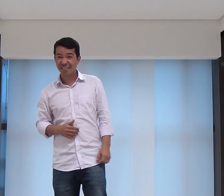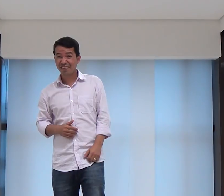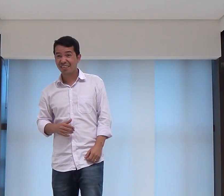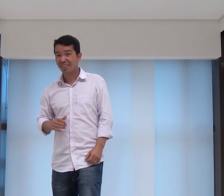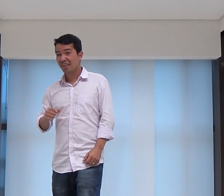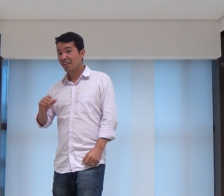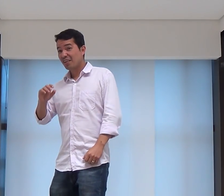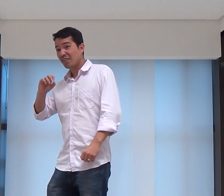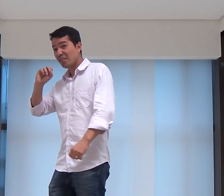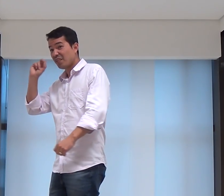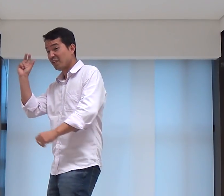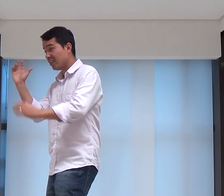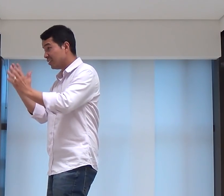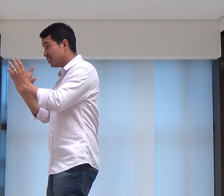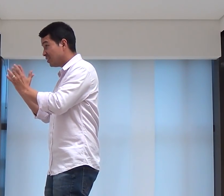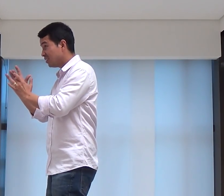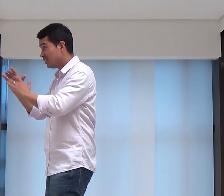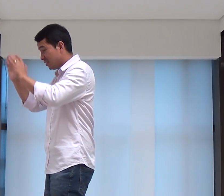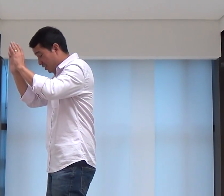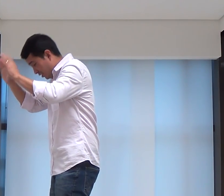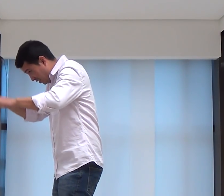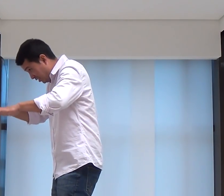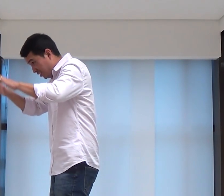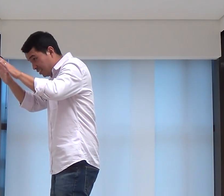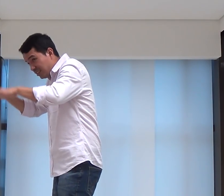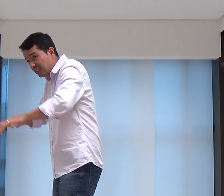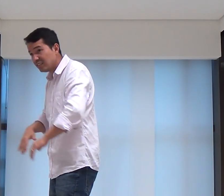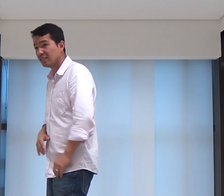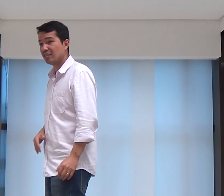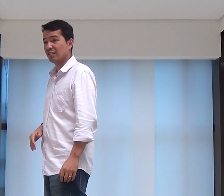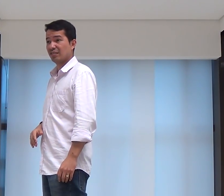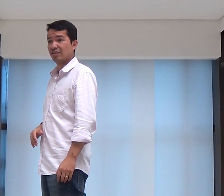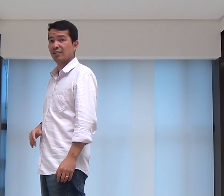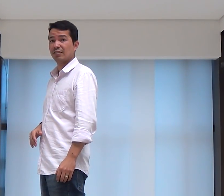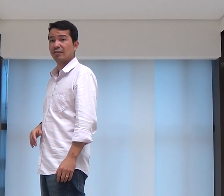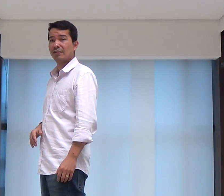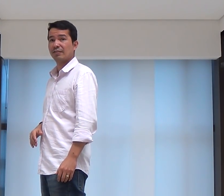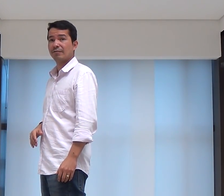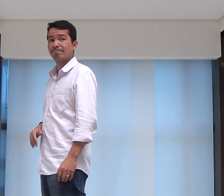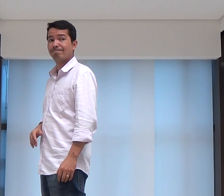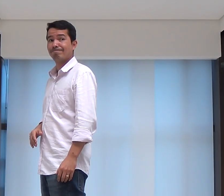adorado o dragão? Ou tem adorado Jesus?